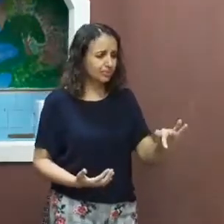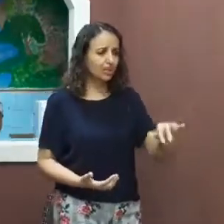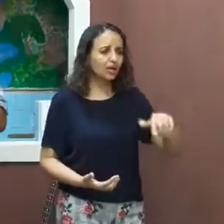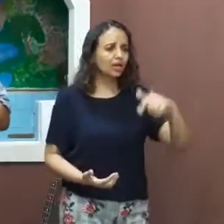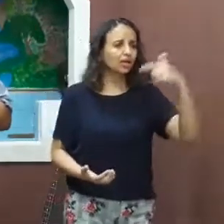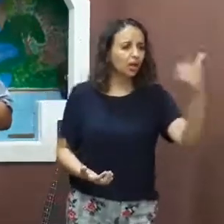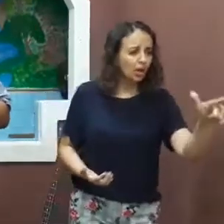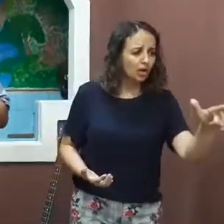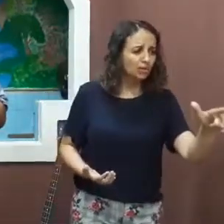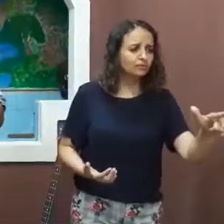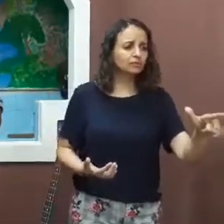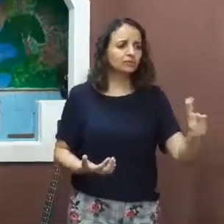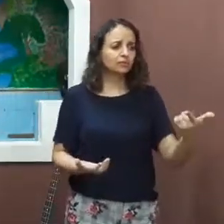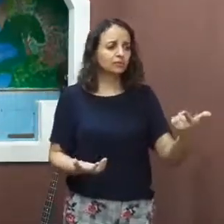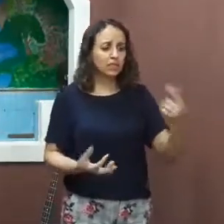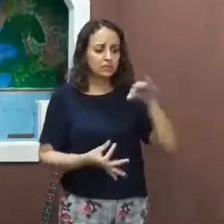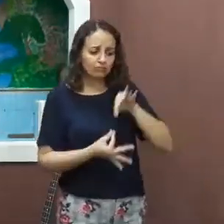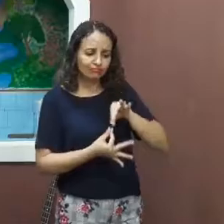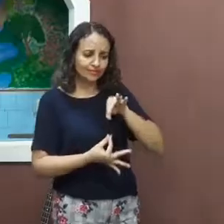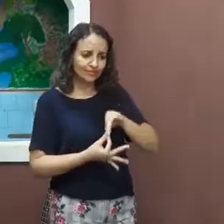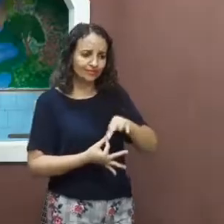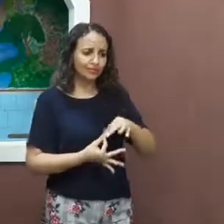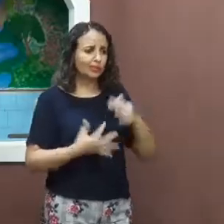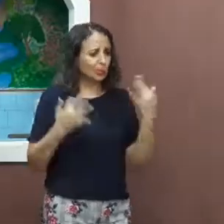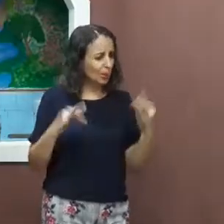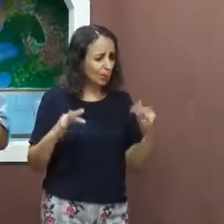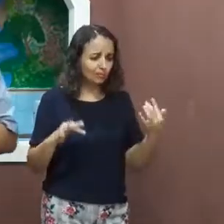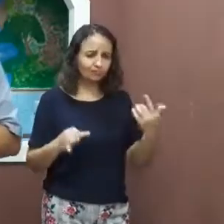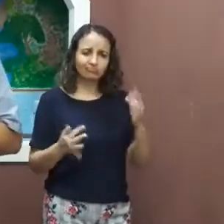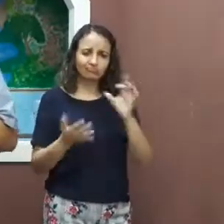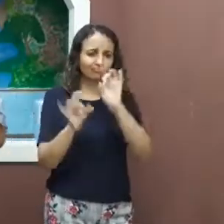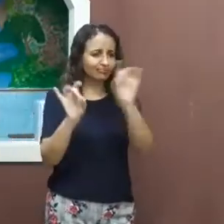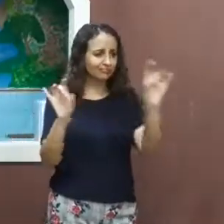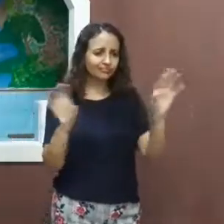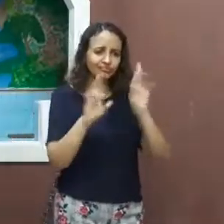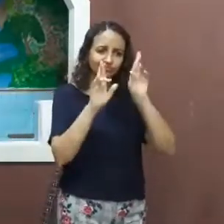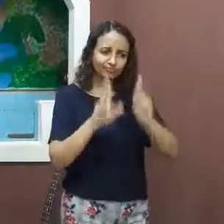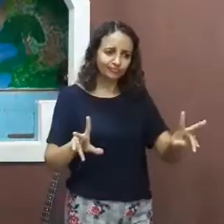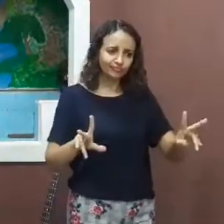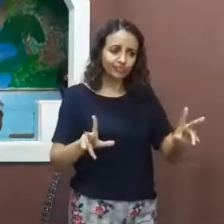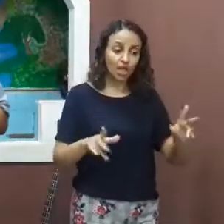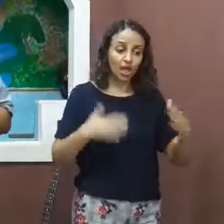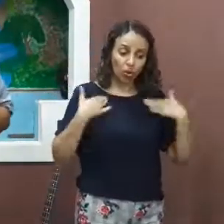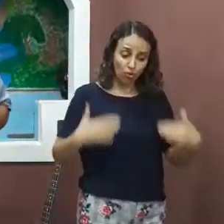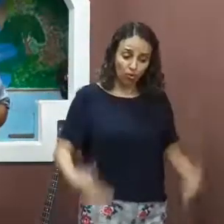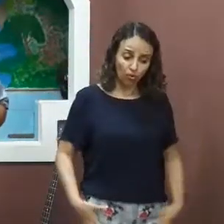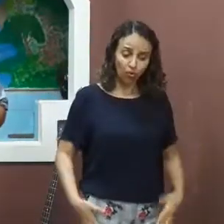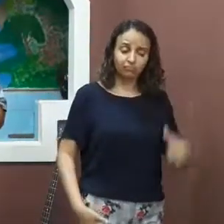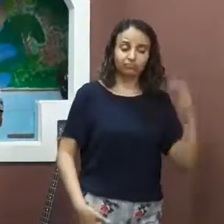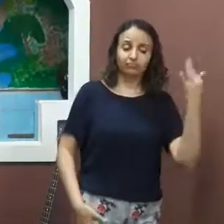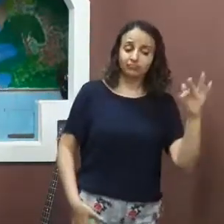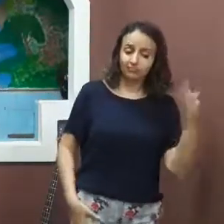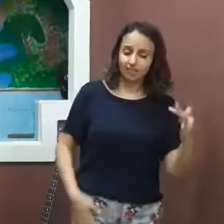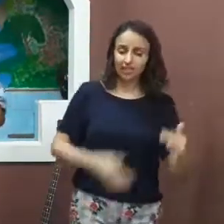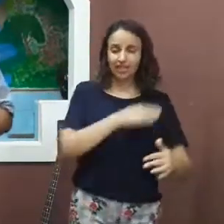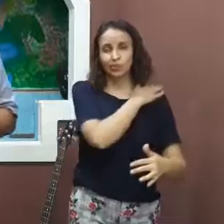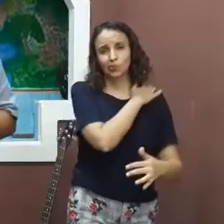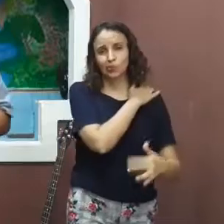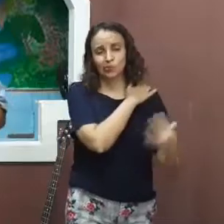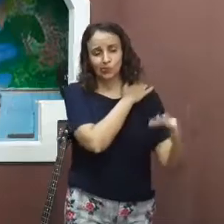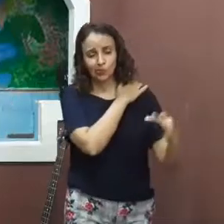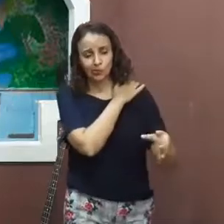outros uma dor espiritual. Alguns têm uma dor física, está talvez com o seu ombro